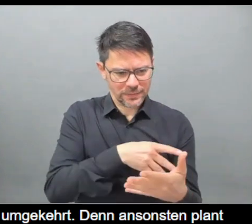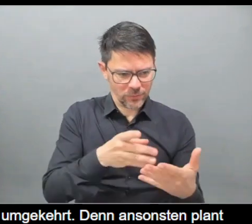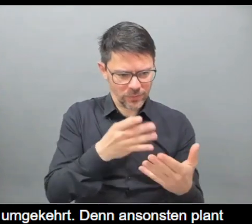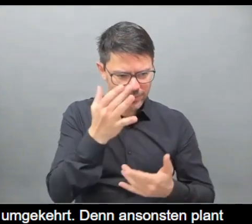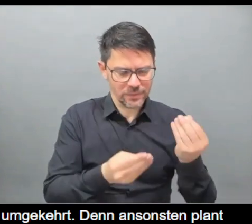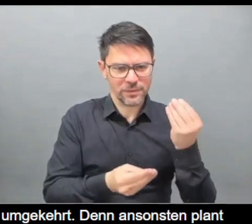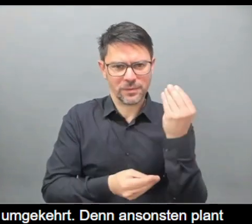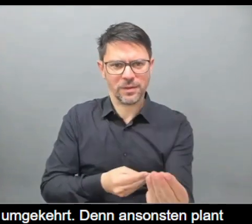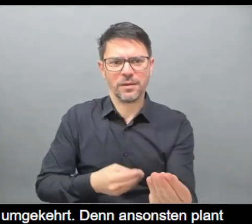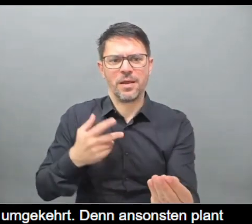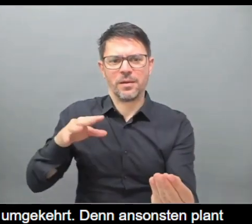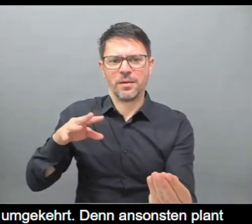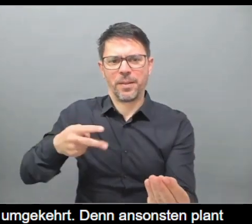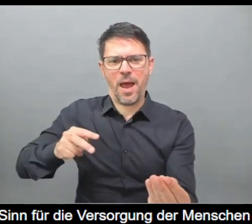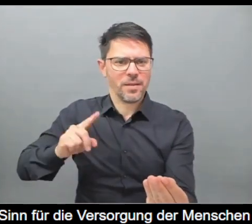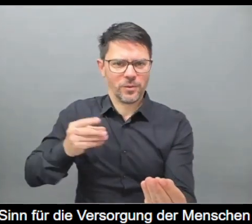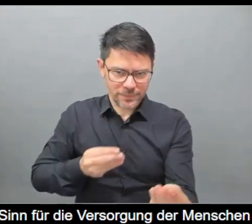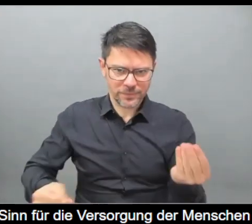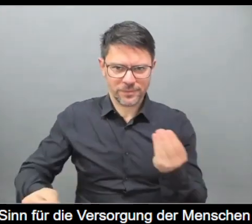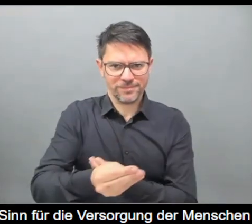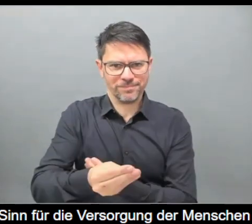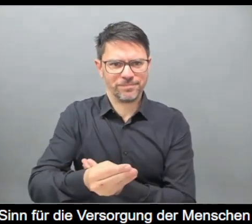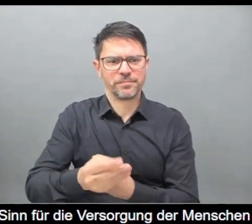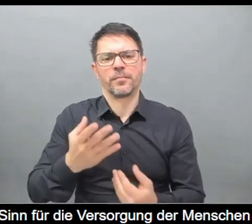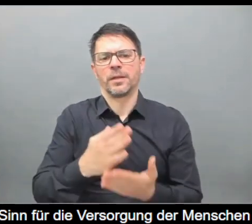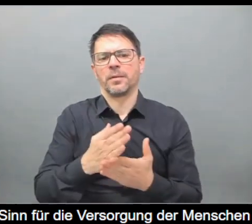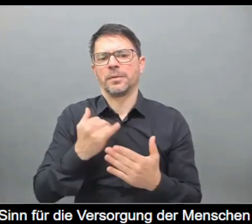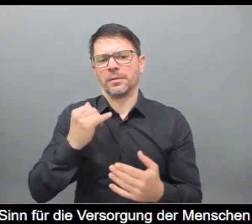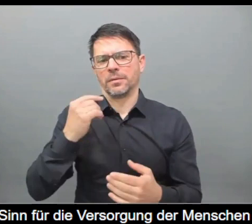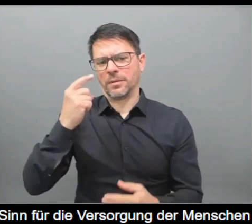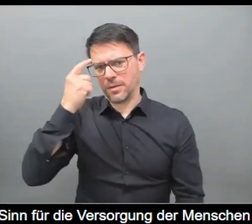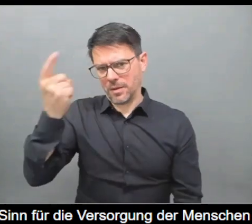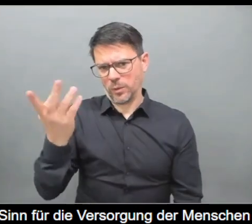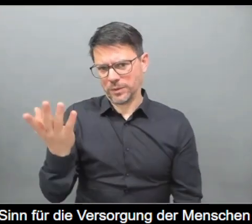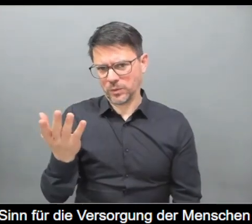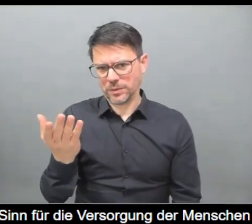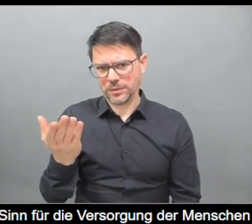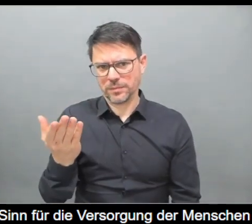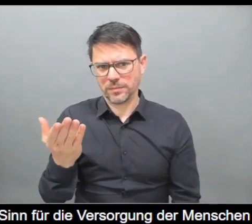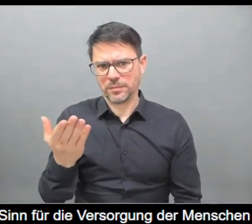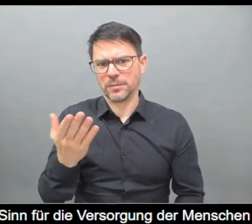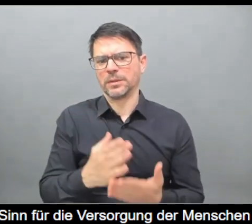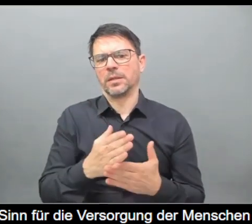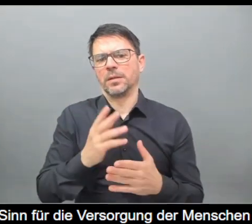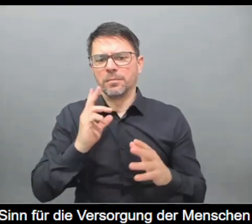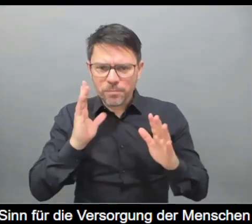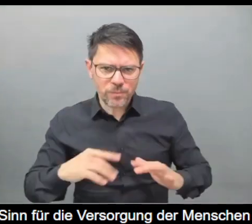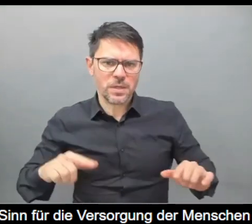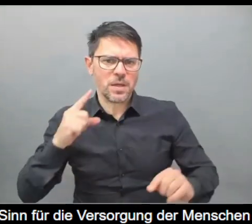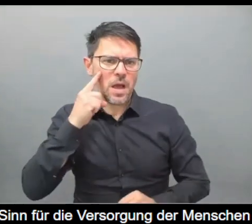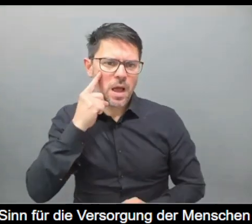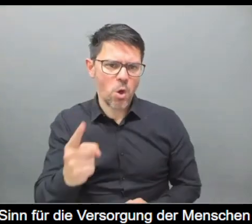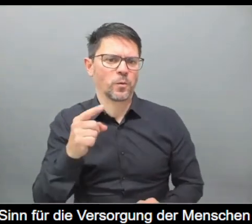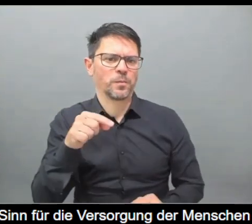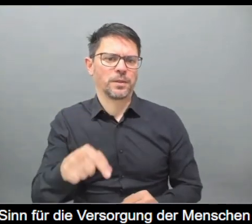versprochen 6 Milliarden. Von den 6 Milliarden wird gut und gerne 3 Milliarden nicht ankommen, weil das Papier so